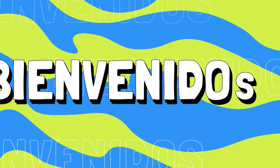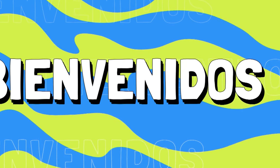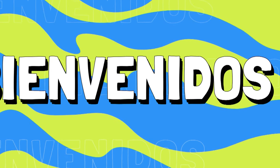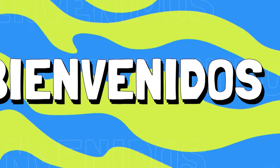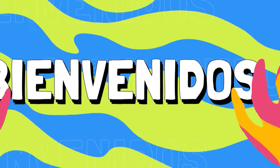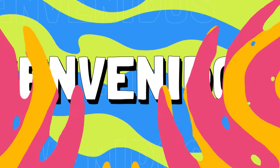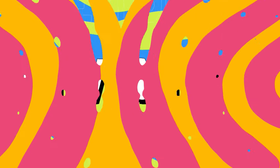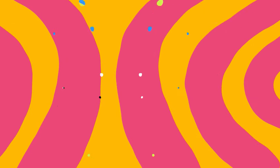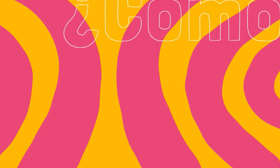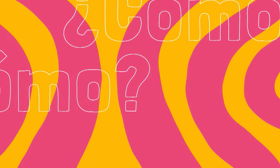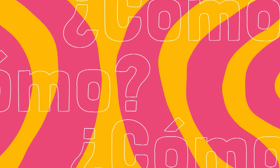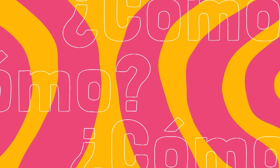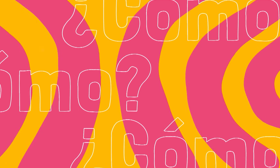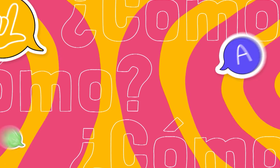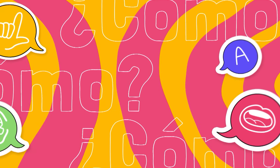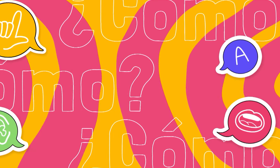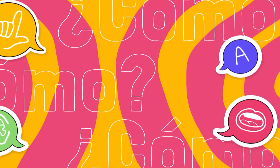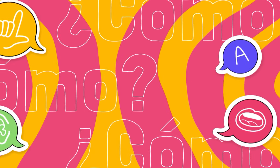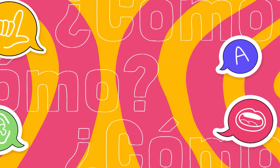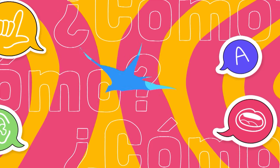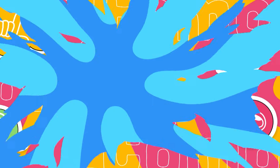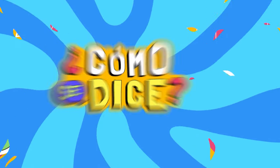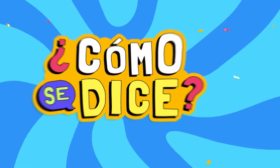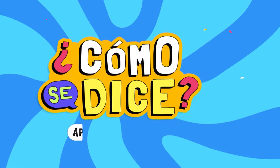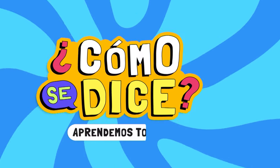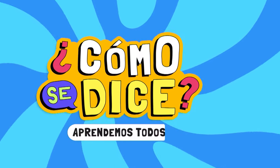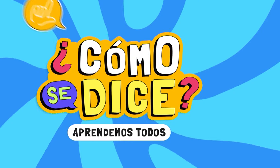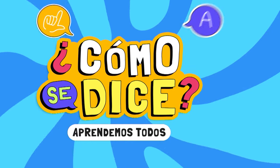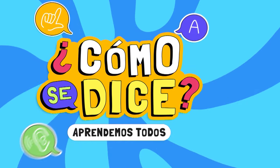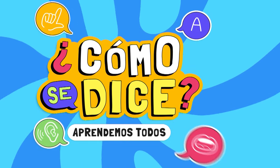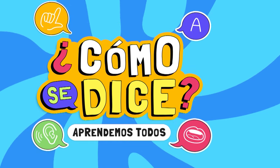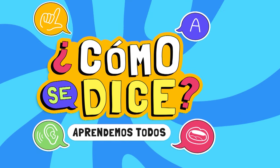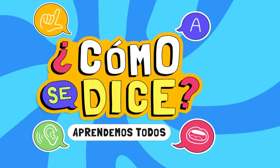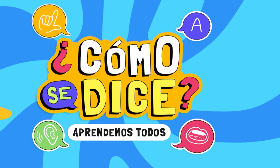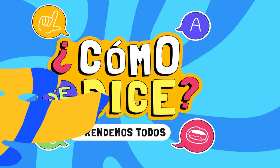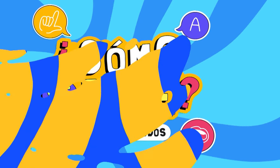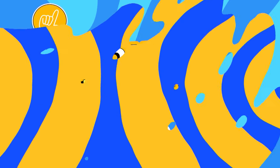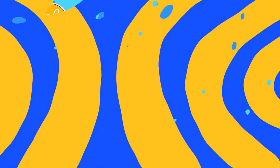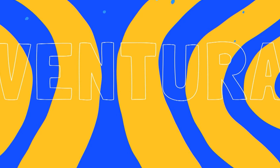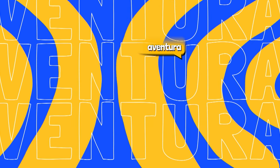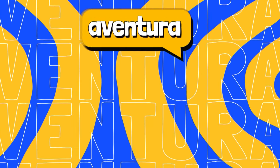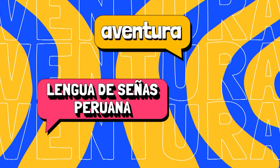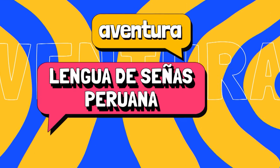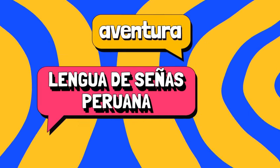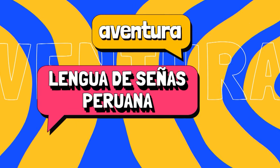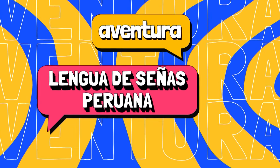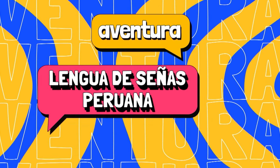Bienvenidos a Cómo se dice Cómo se dice Aventura lengua de